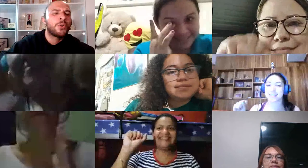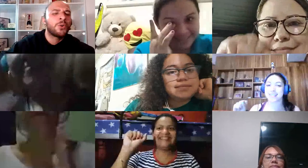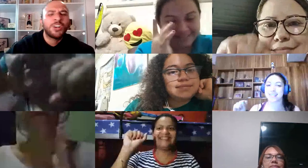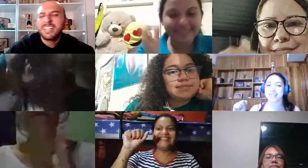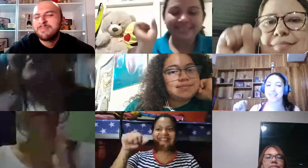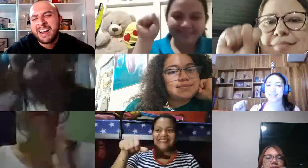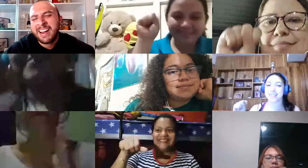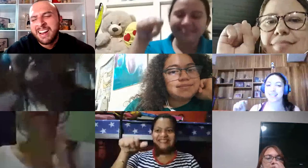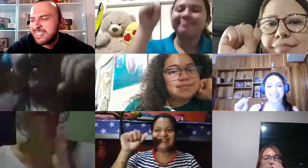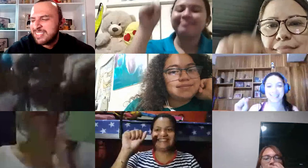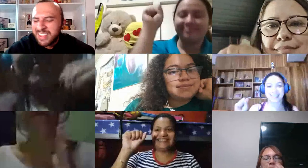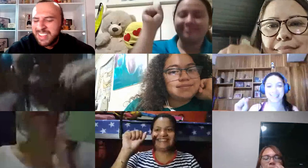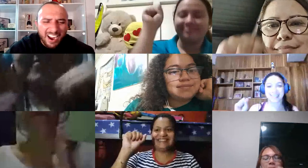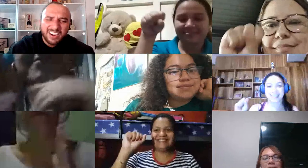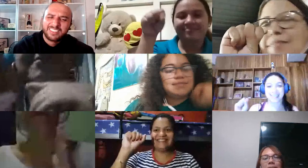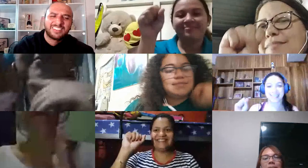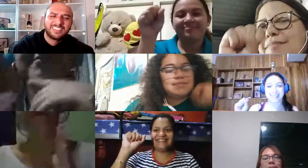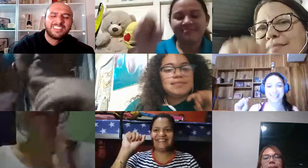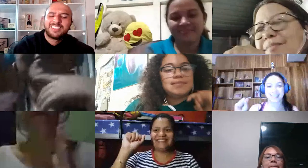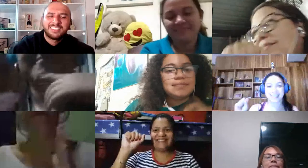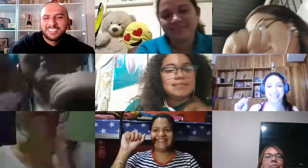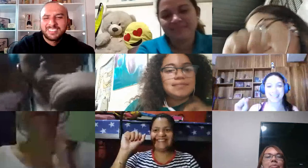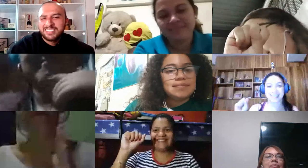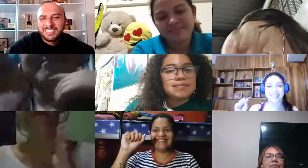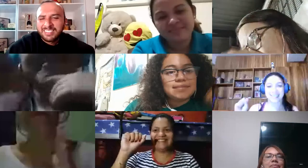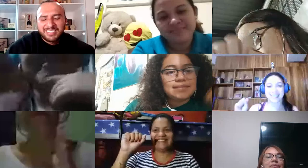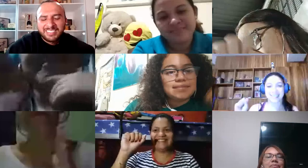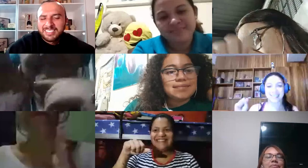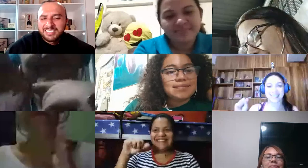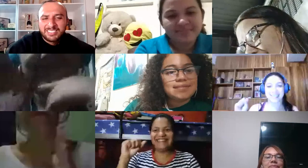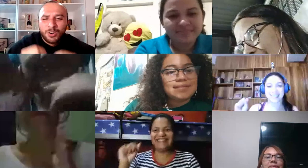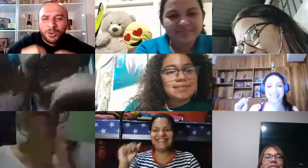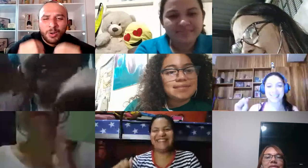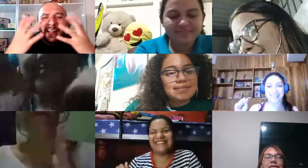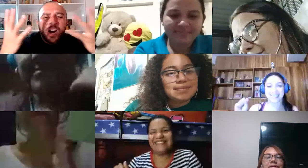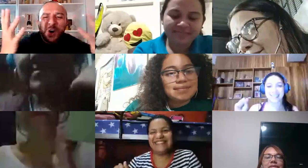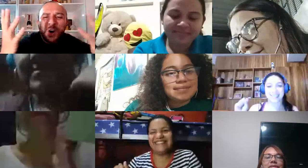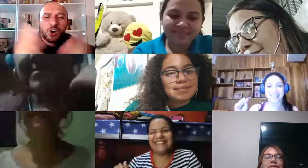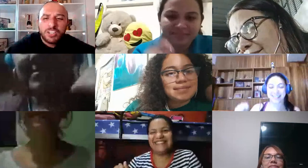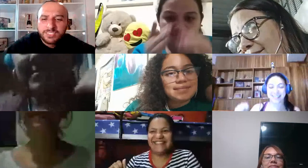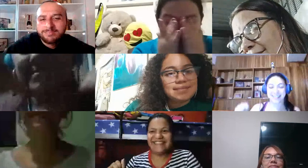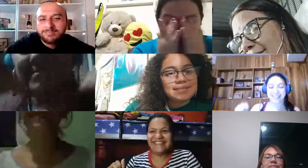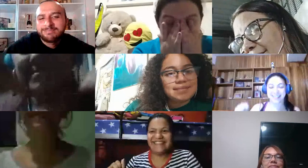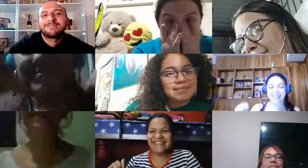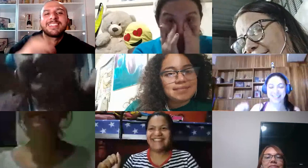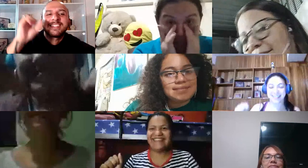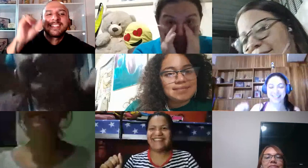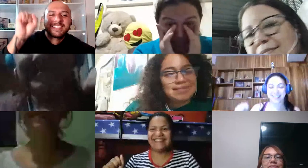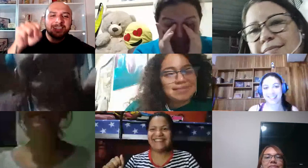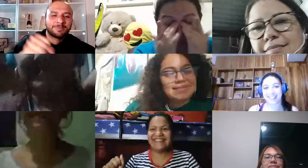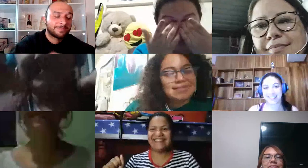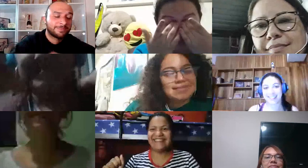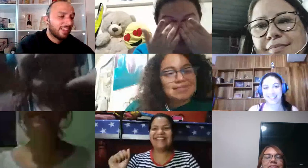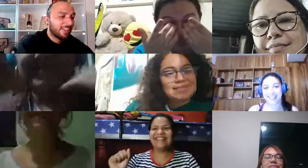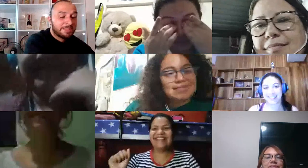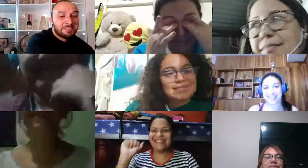¿Cómo no les va a encantar? Lo mejor.